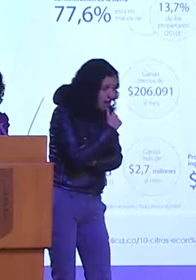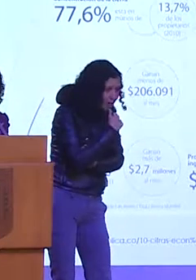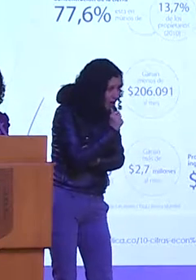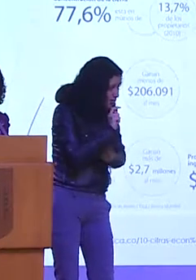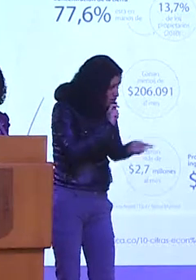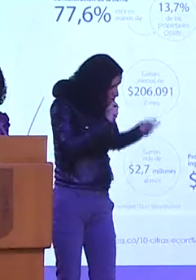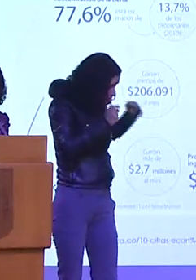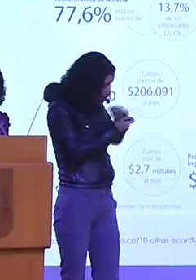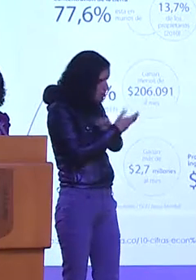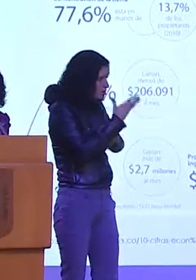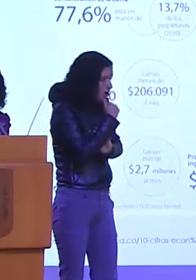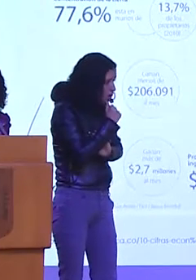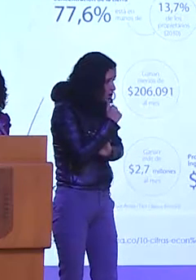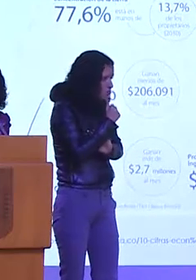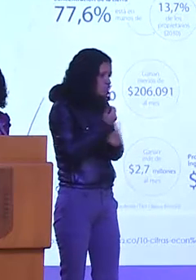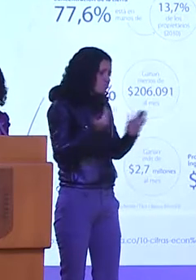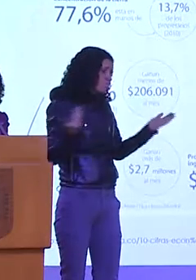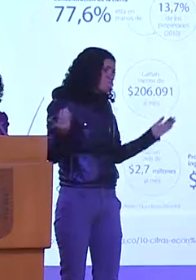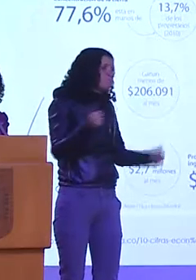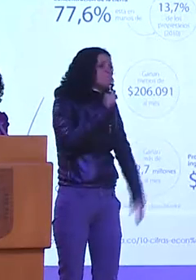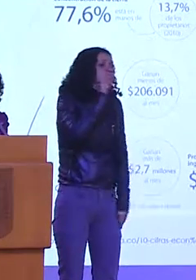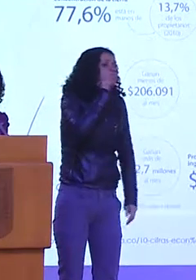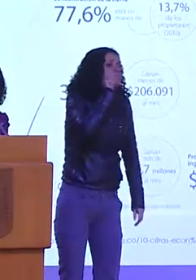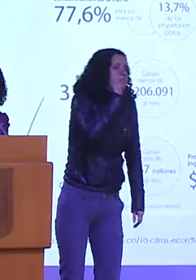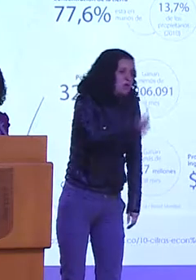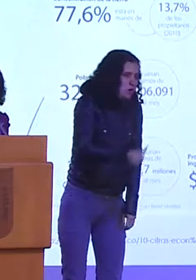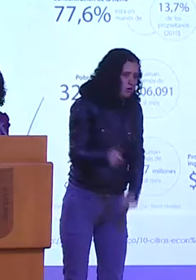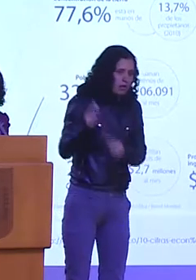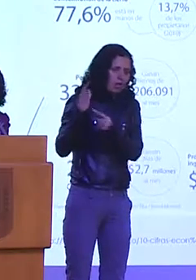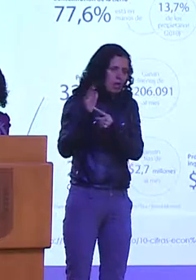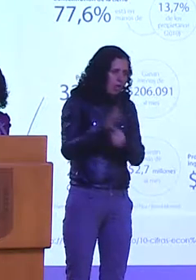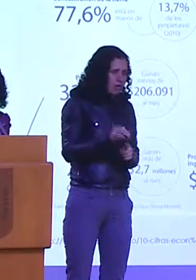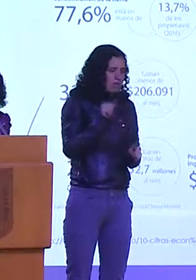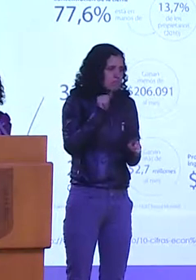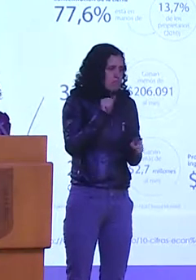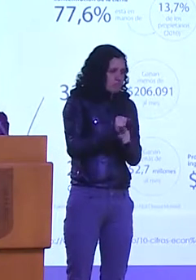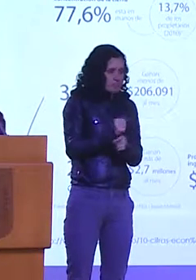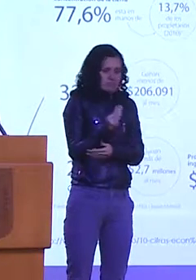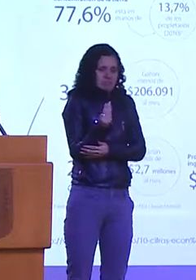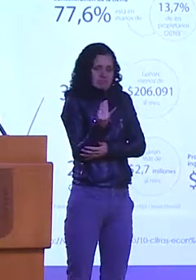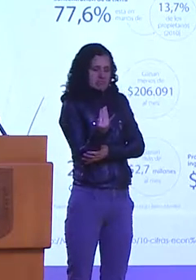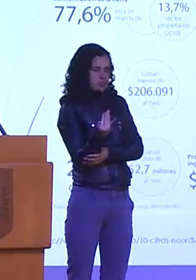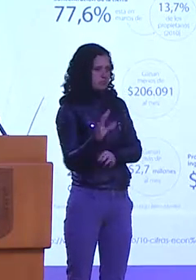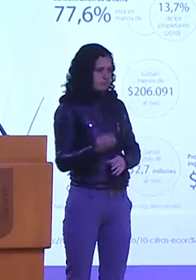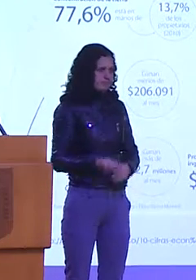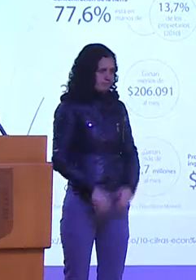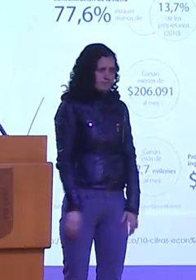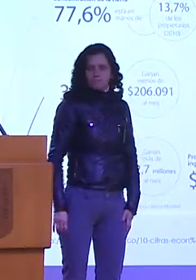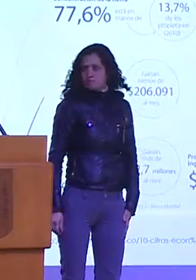no cambian, vamos a tener mucha más segregación, discriminación y exclusión.